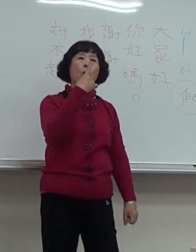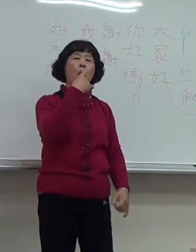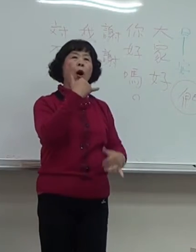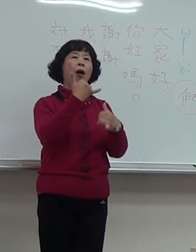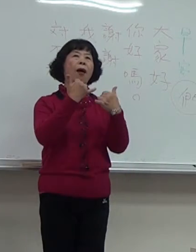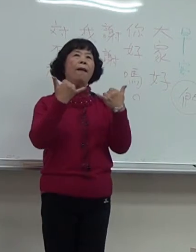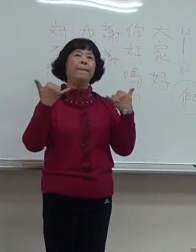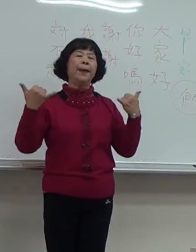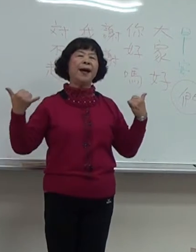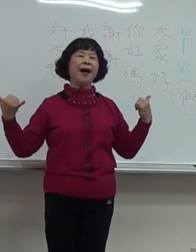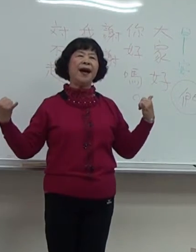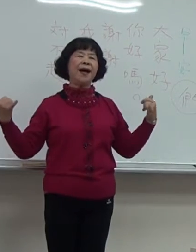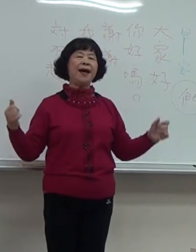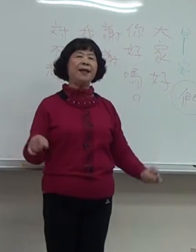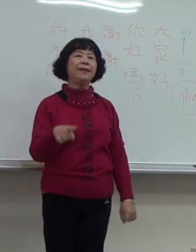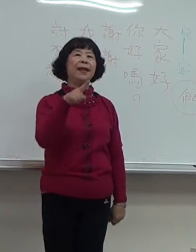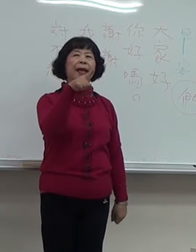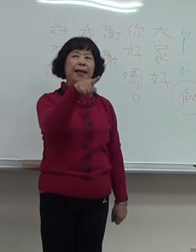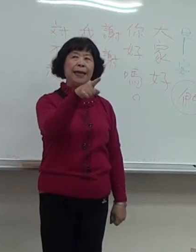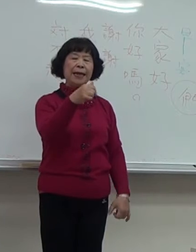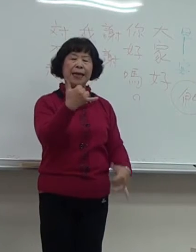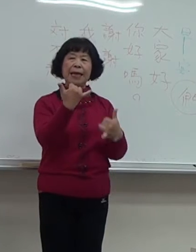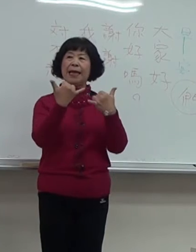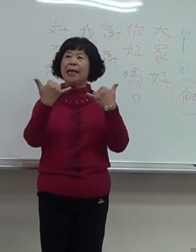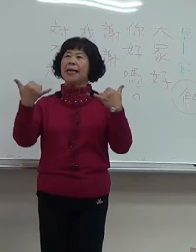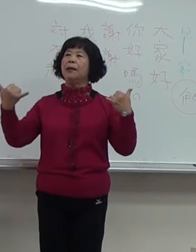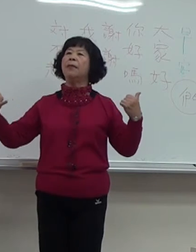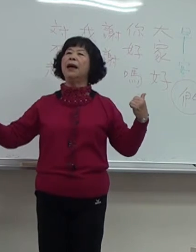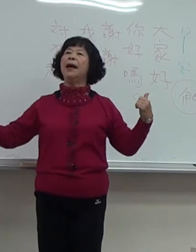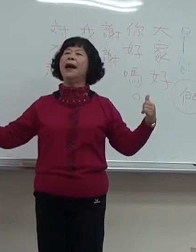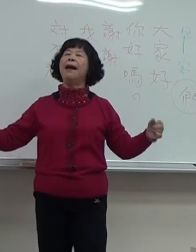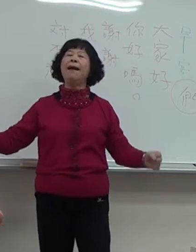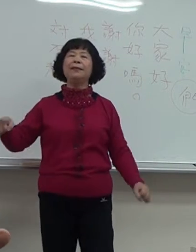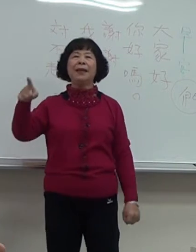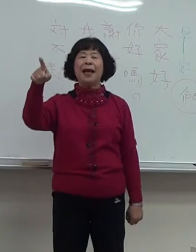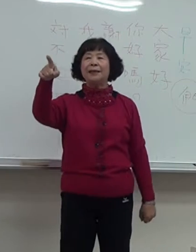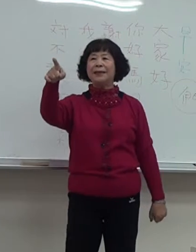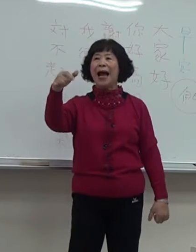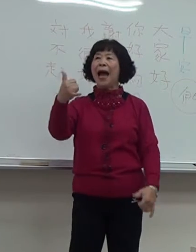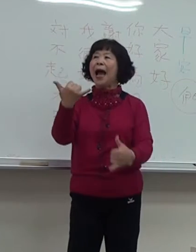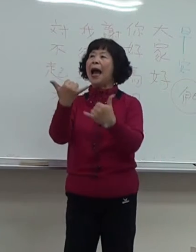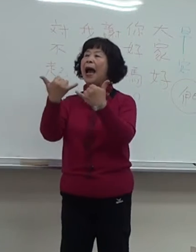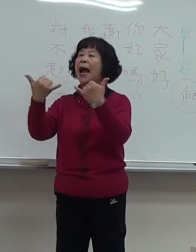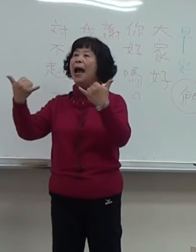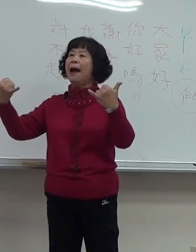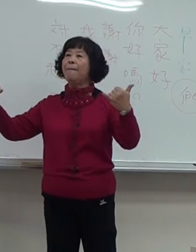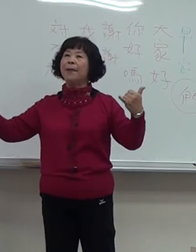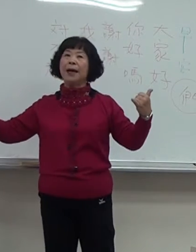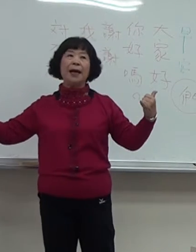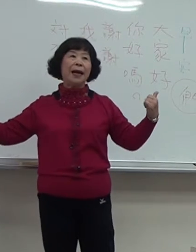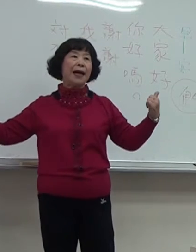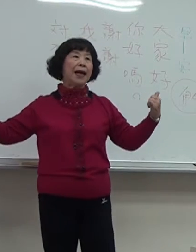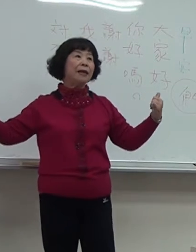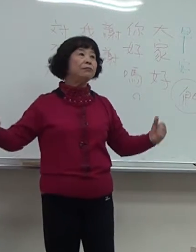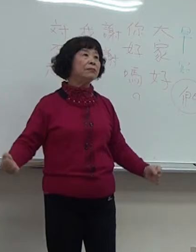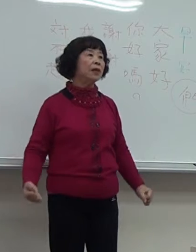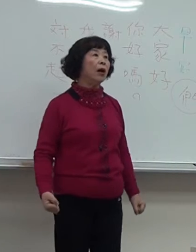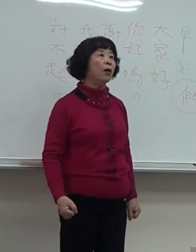我们、你们、他们，好，我们